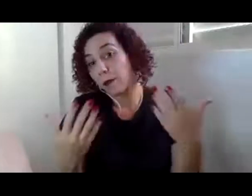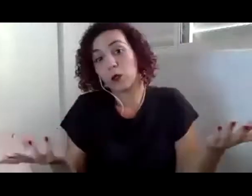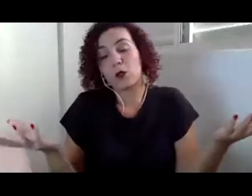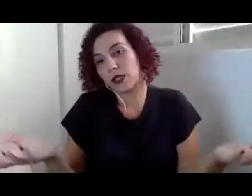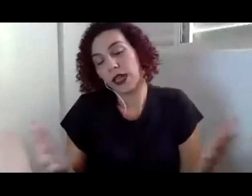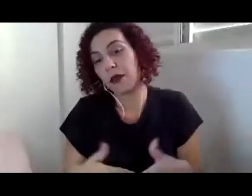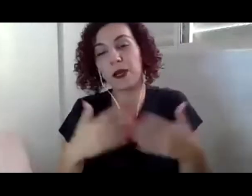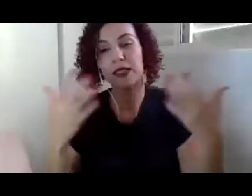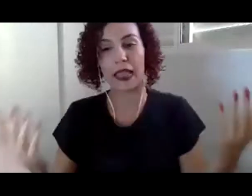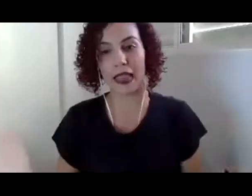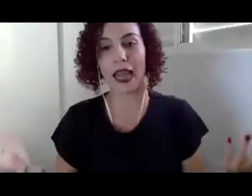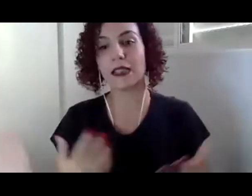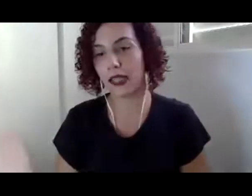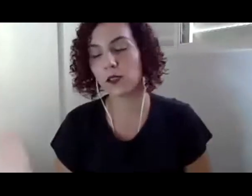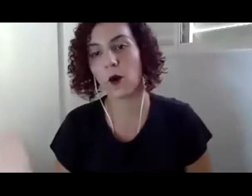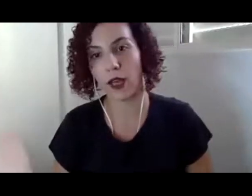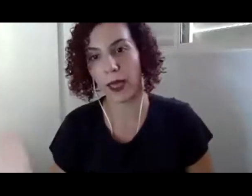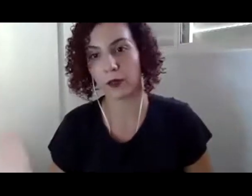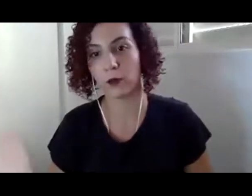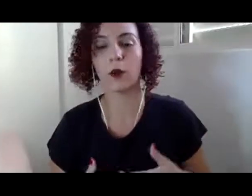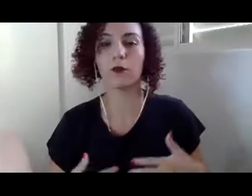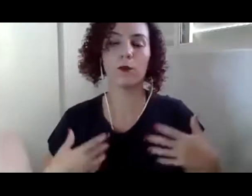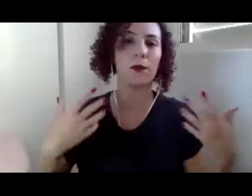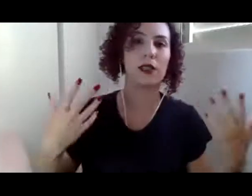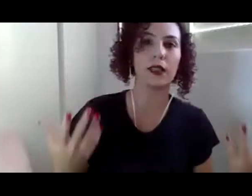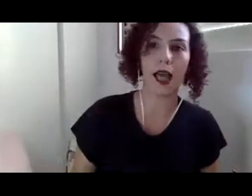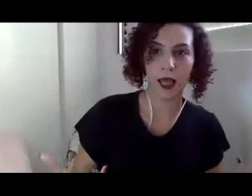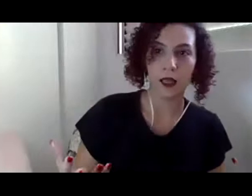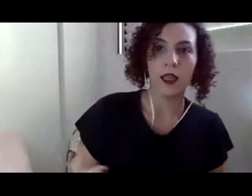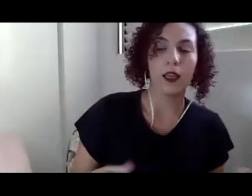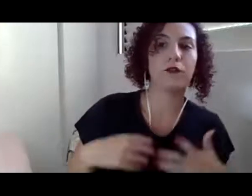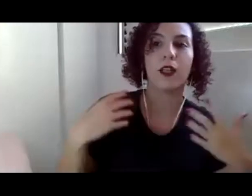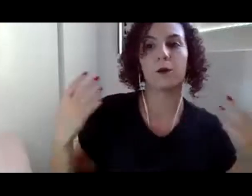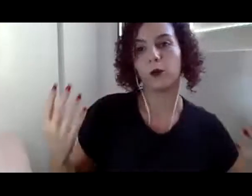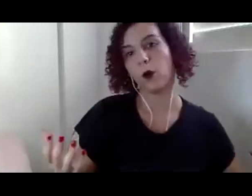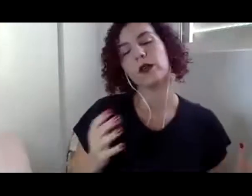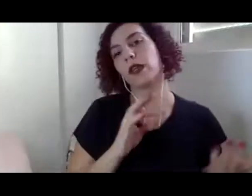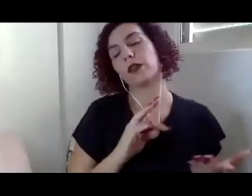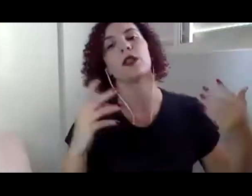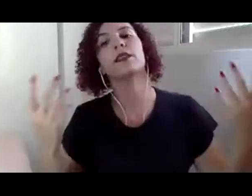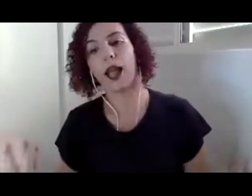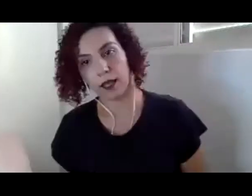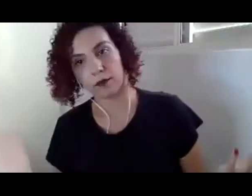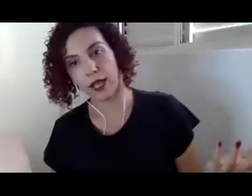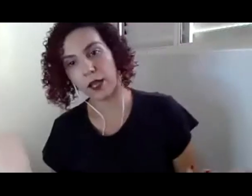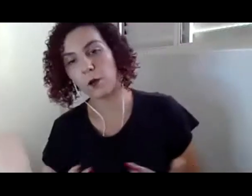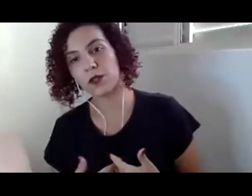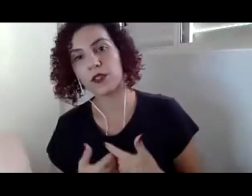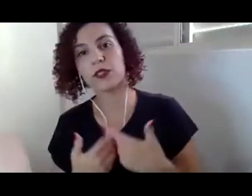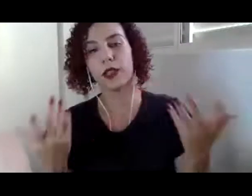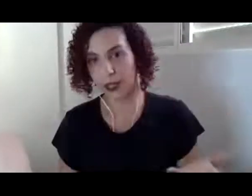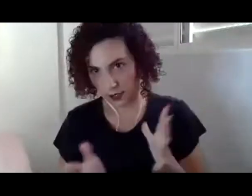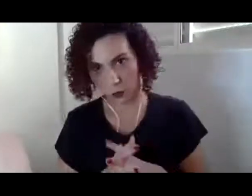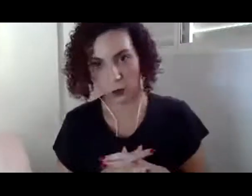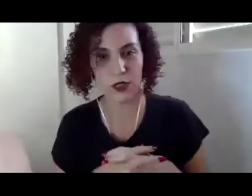para reproduzir e representar as letras do alfabeto. Então, eu vou me apresentar, eu vou falar meu nome, eu tenho que soletrar, né? Como se